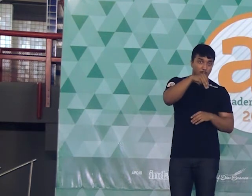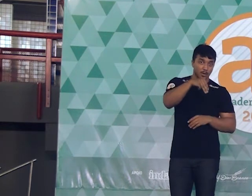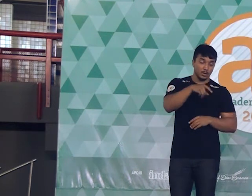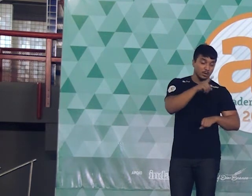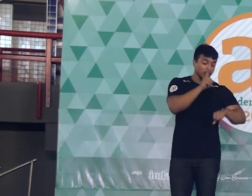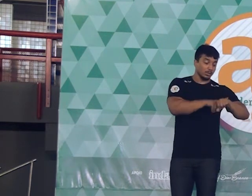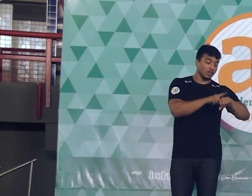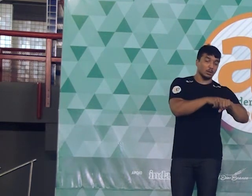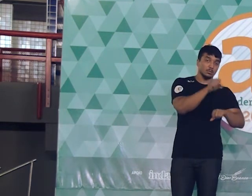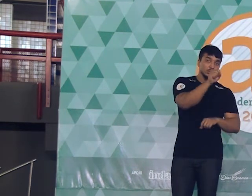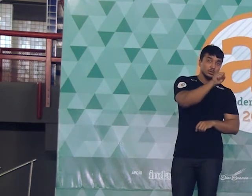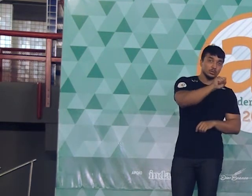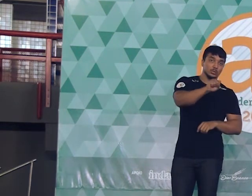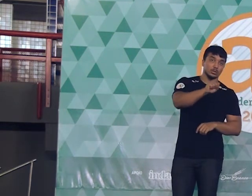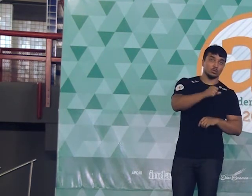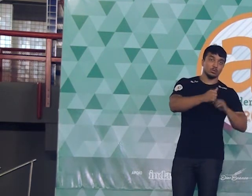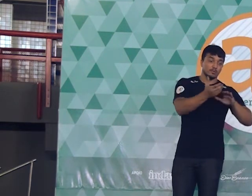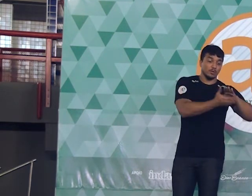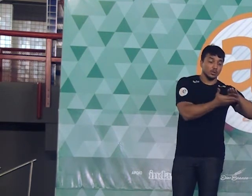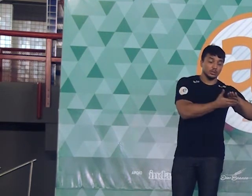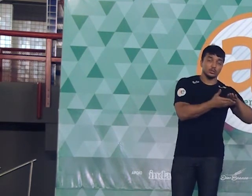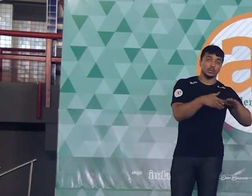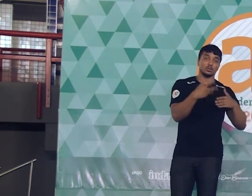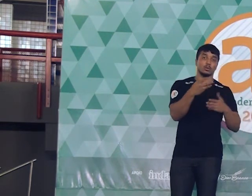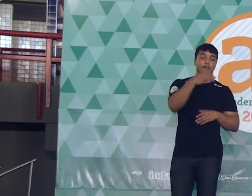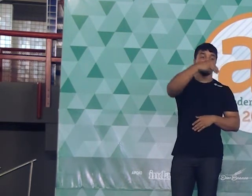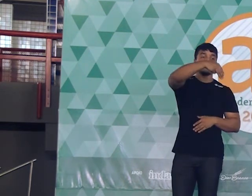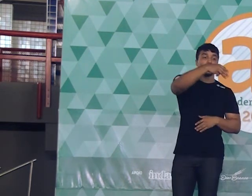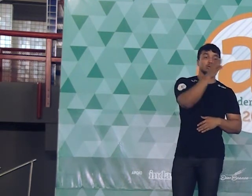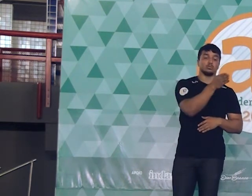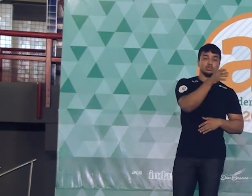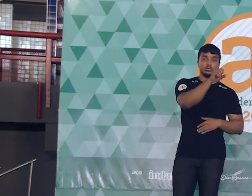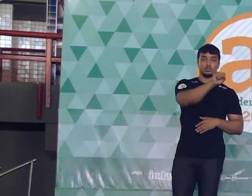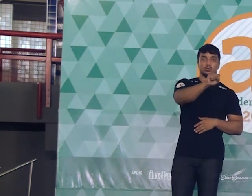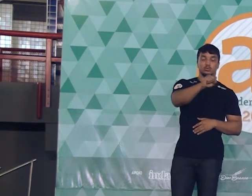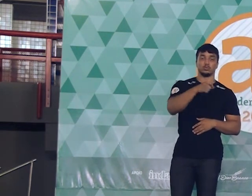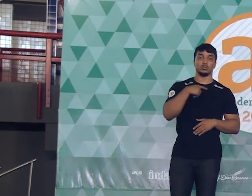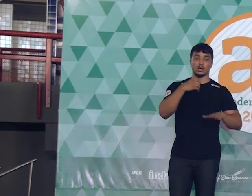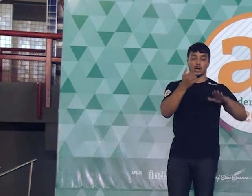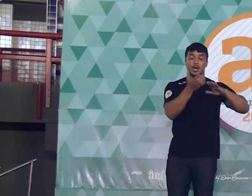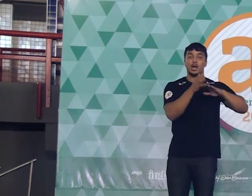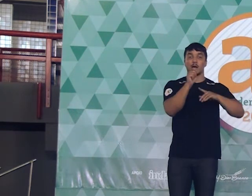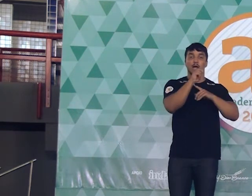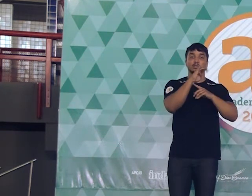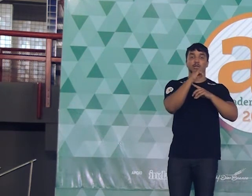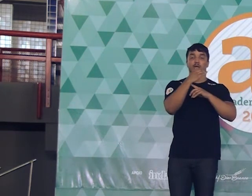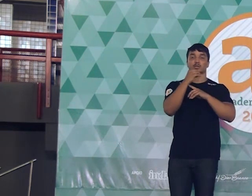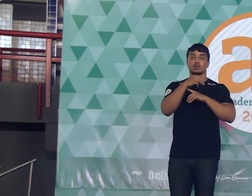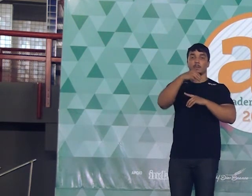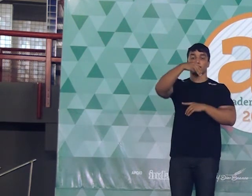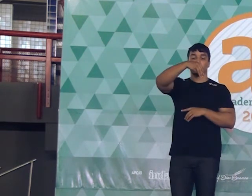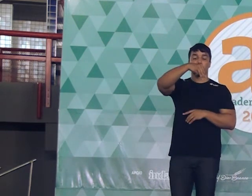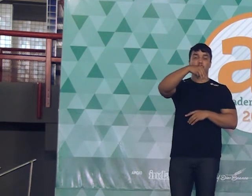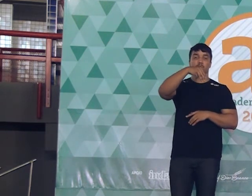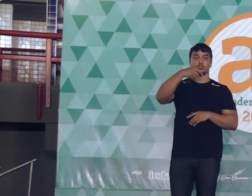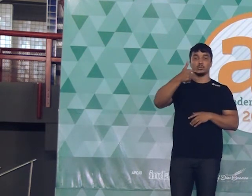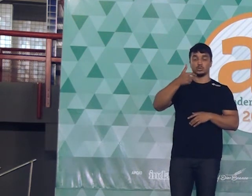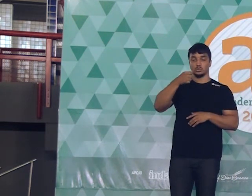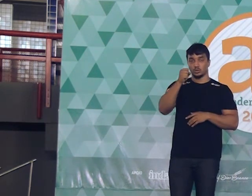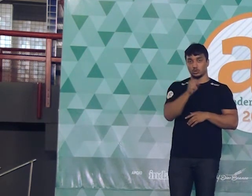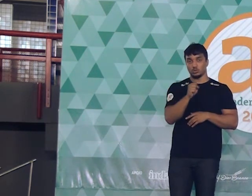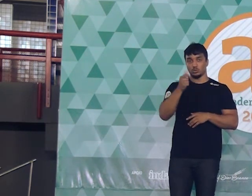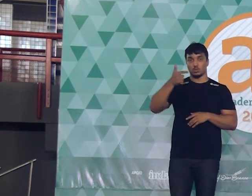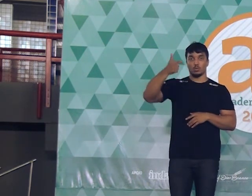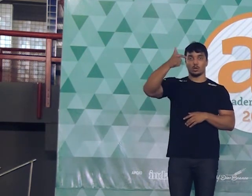tempo em segundos, velocidade em metro por segundo e aceleração em metro por segundo ao quadrado. Então,